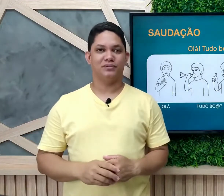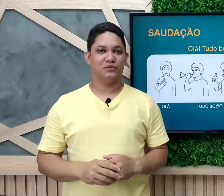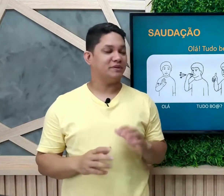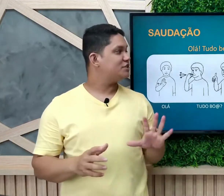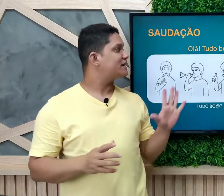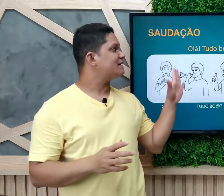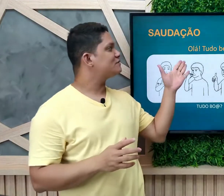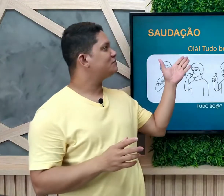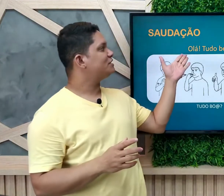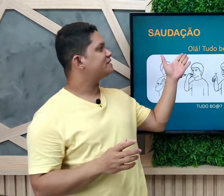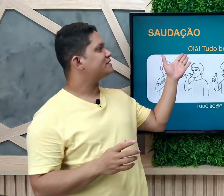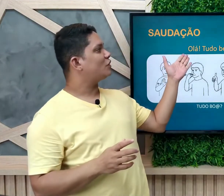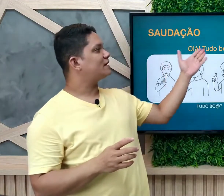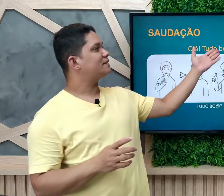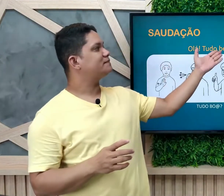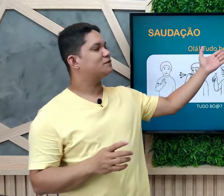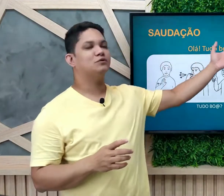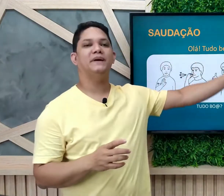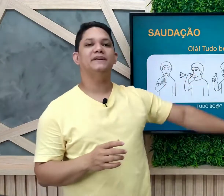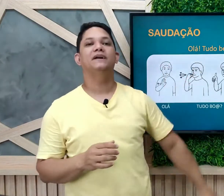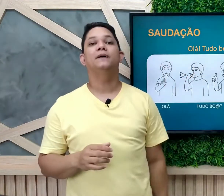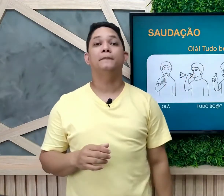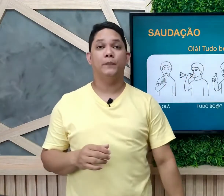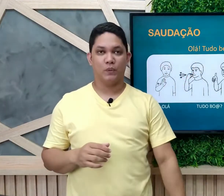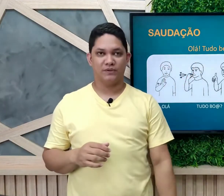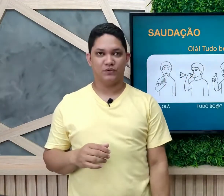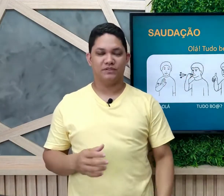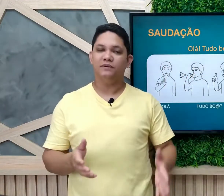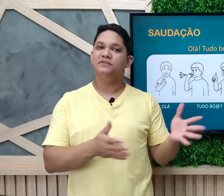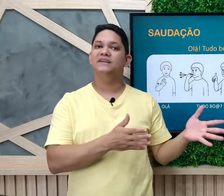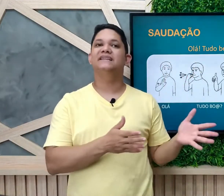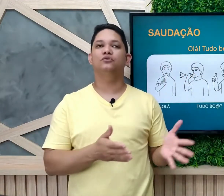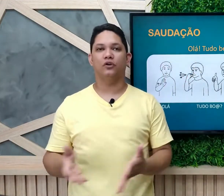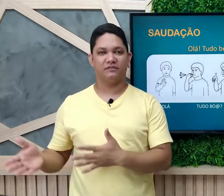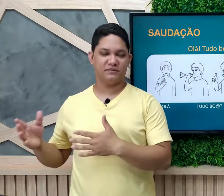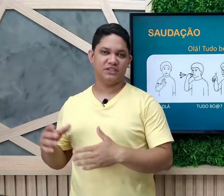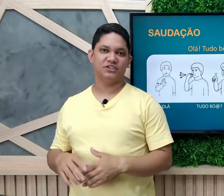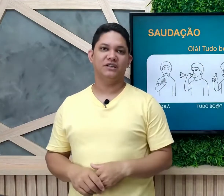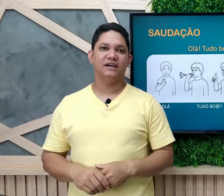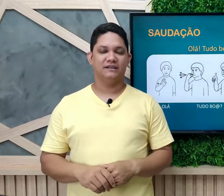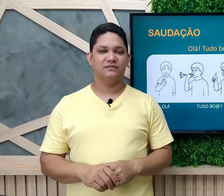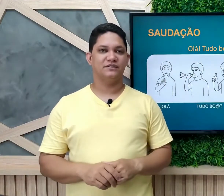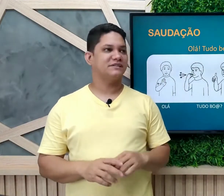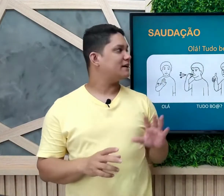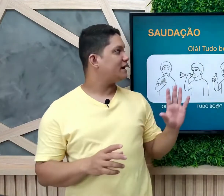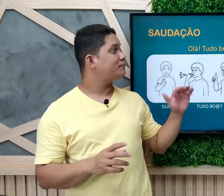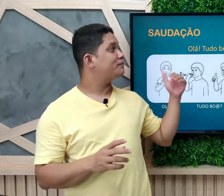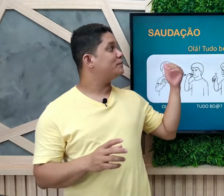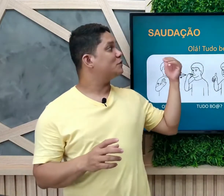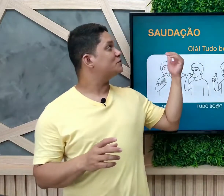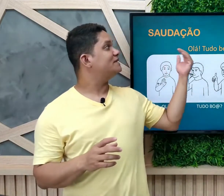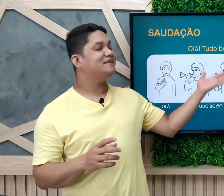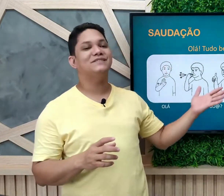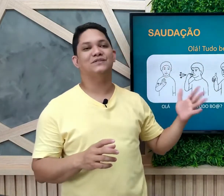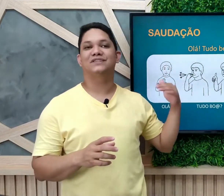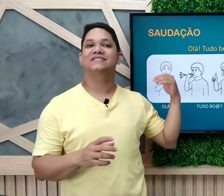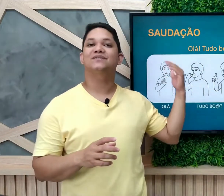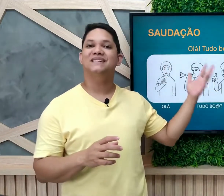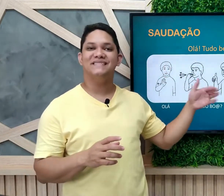Pronto. Neste caso eu disse olá, tudo bem? Boa noite. Vamos ver novamente nosso início, a nossa saudação,